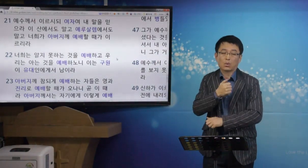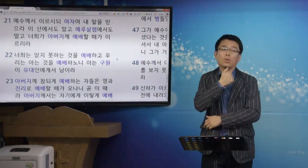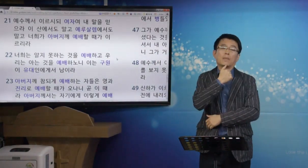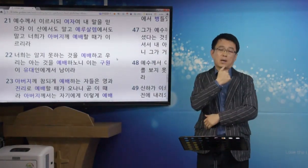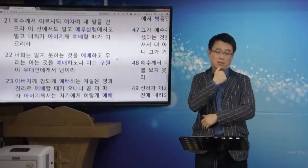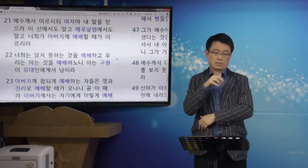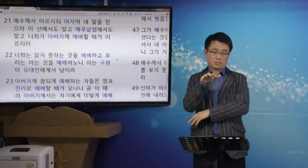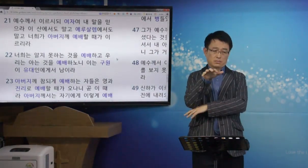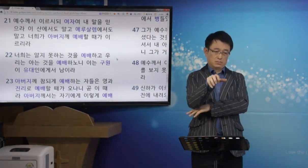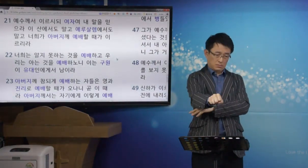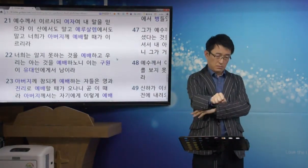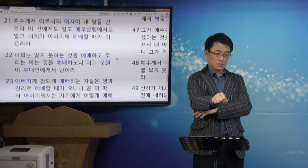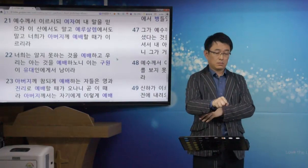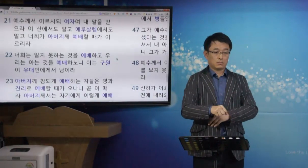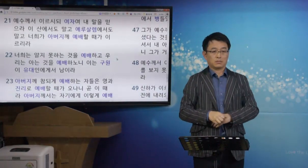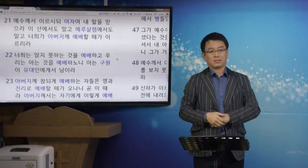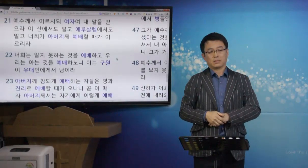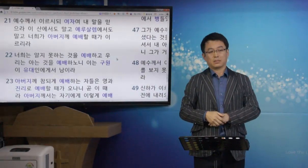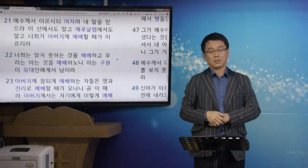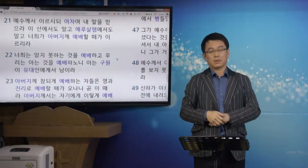있죠? 로마가 점령하고 있습니다.